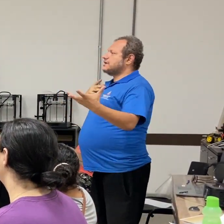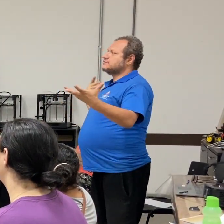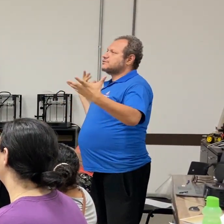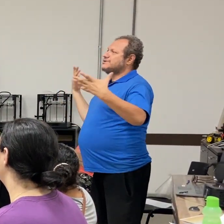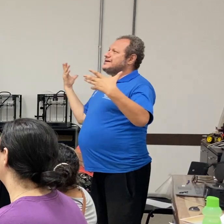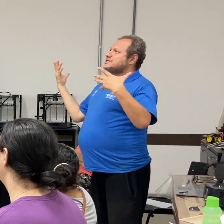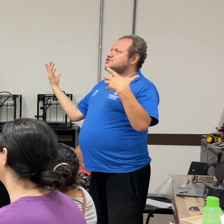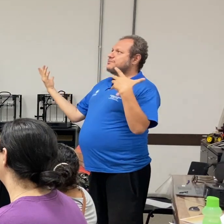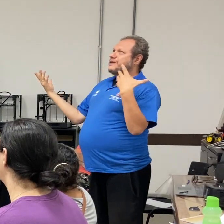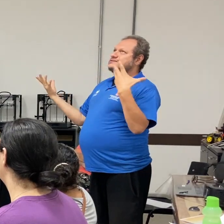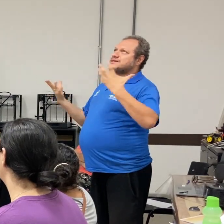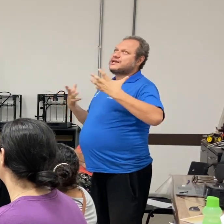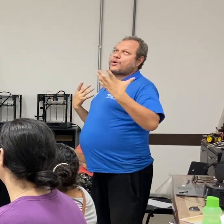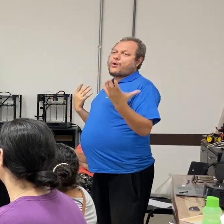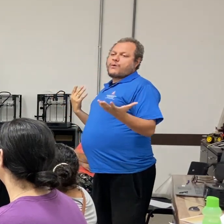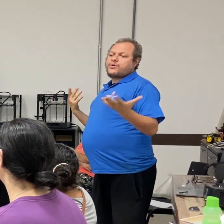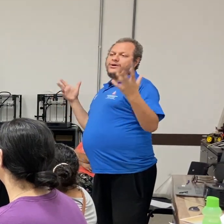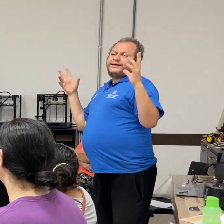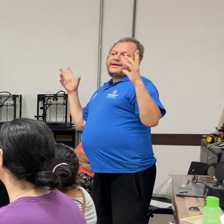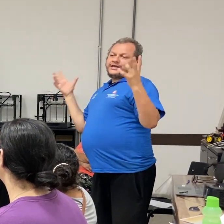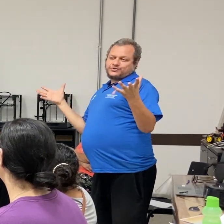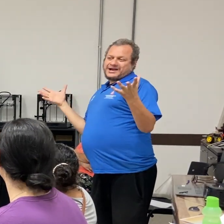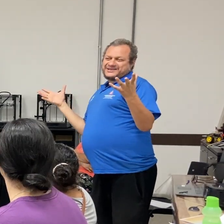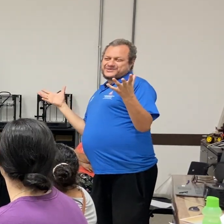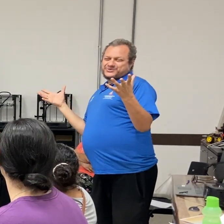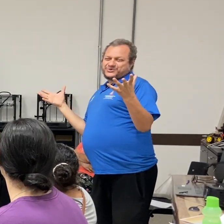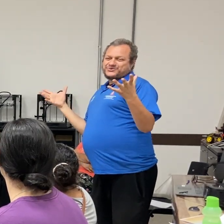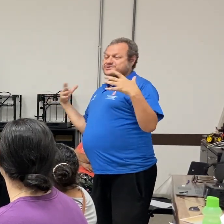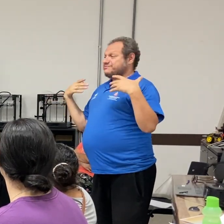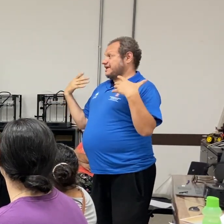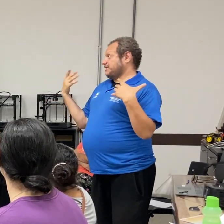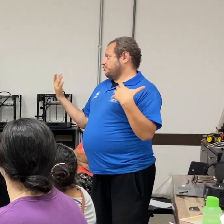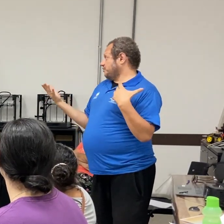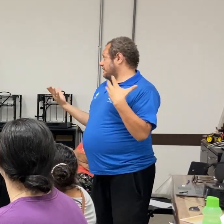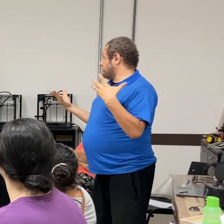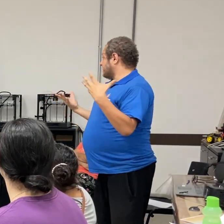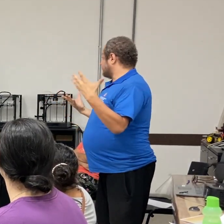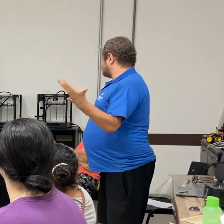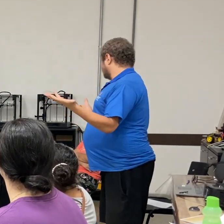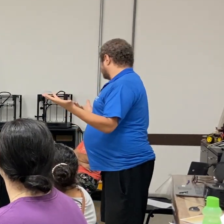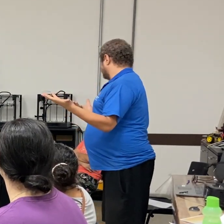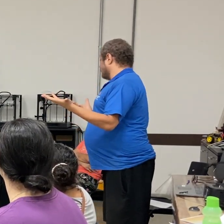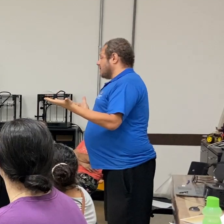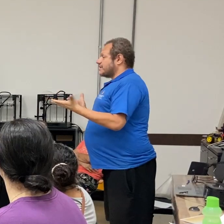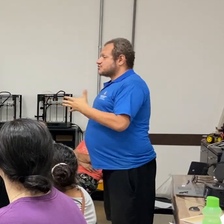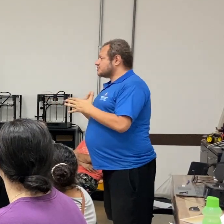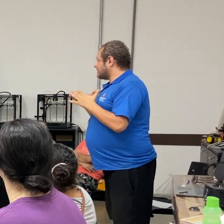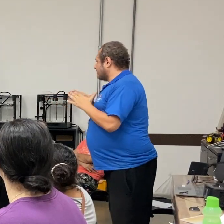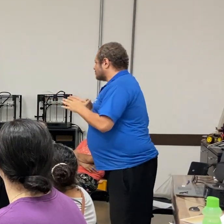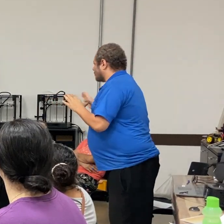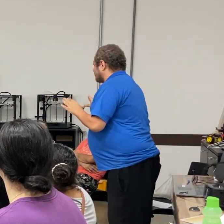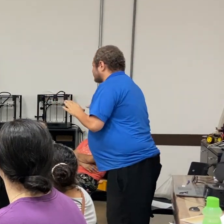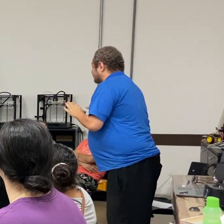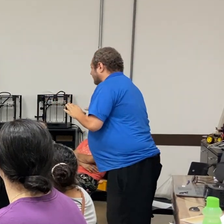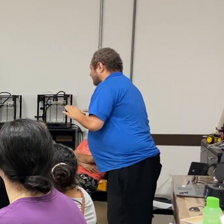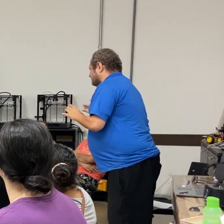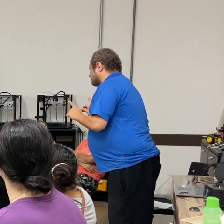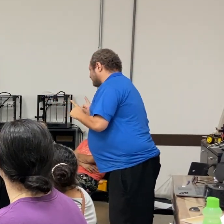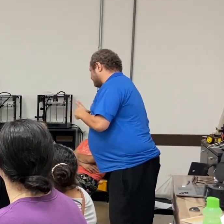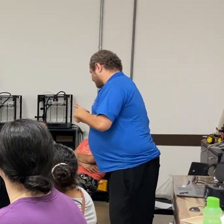movimento de pensar em como educar esses surdos para a leitura, para a escrita, mas justamente com esse interesse específico